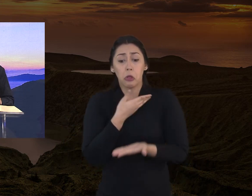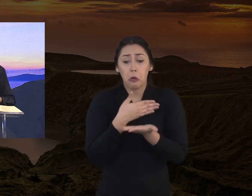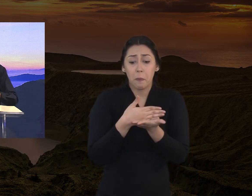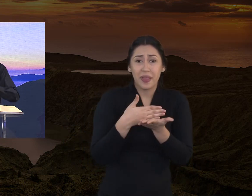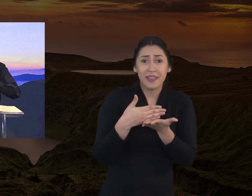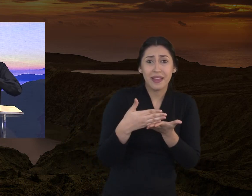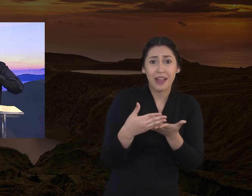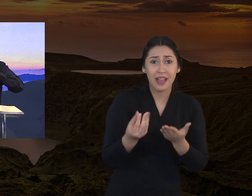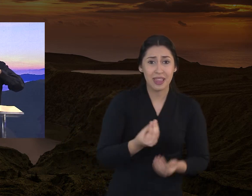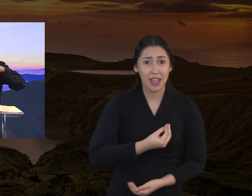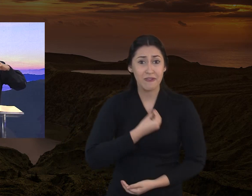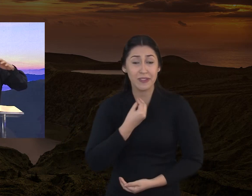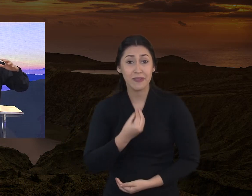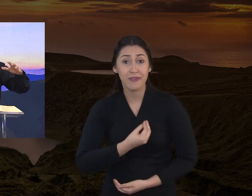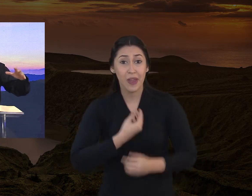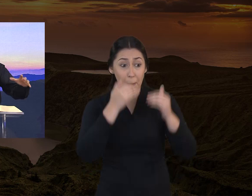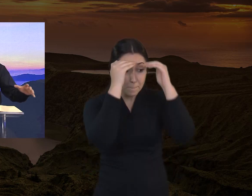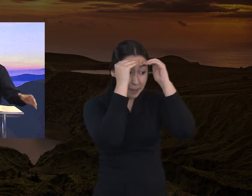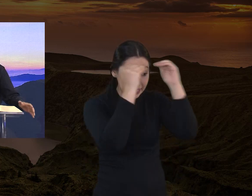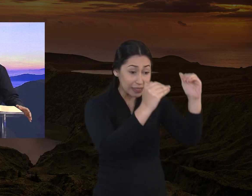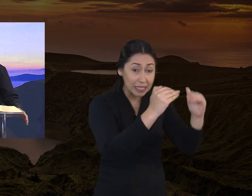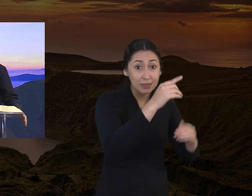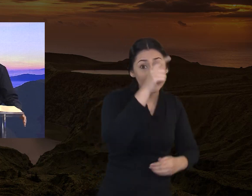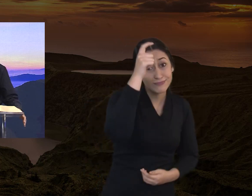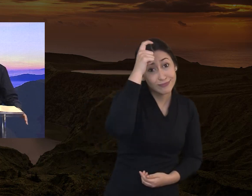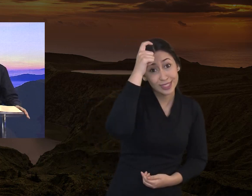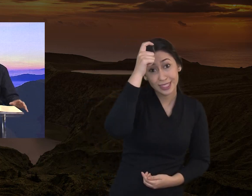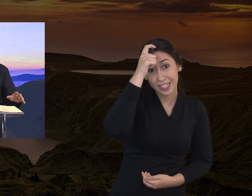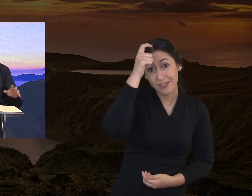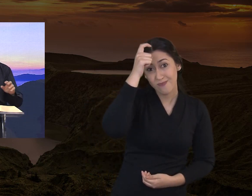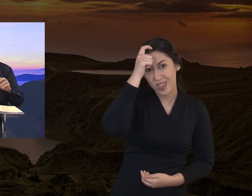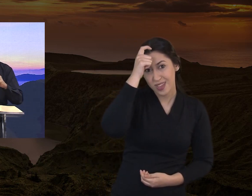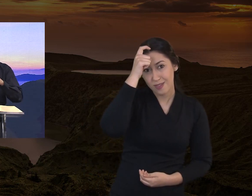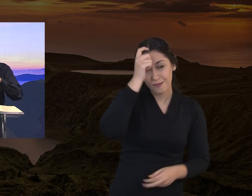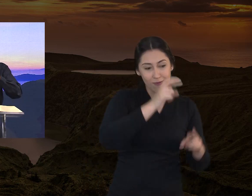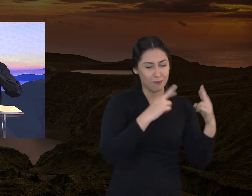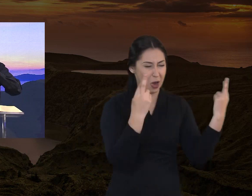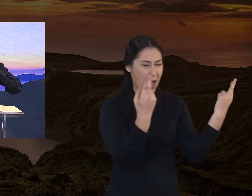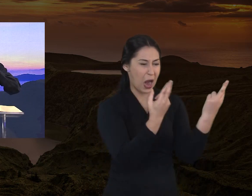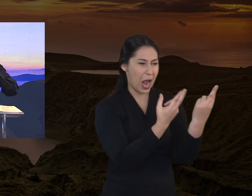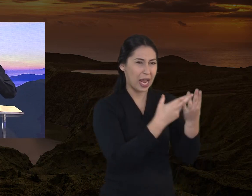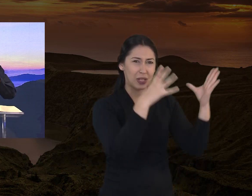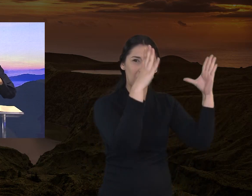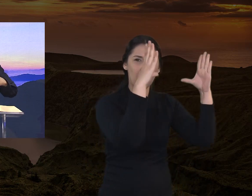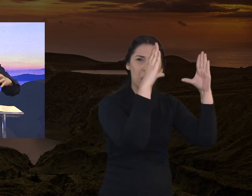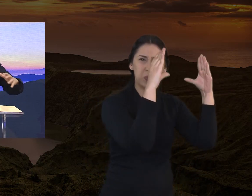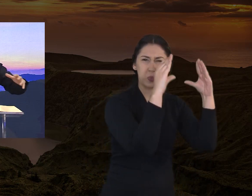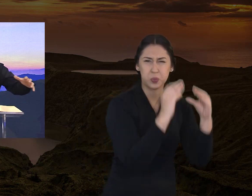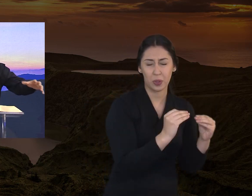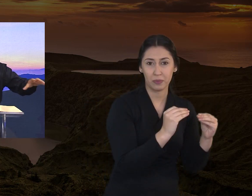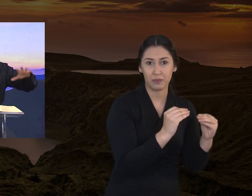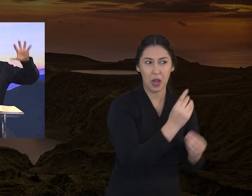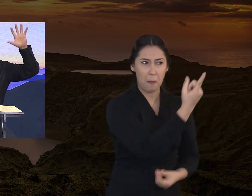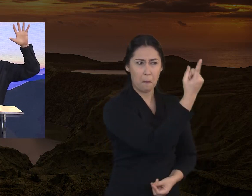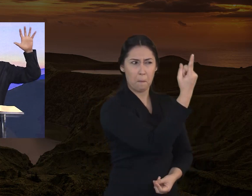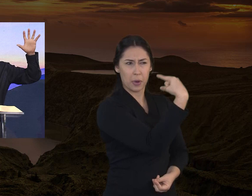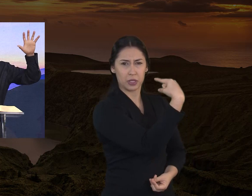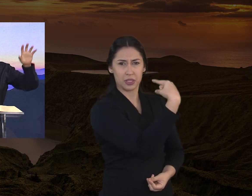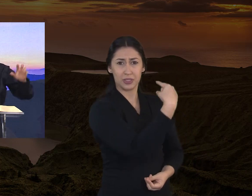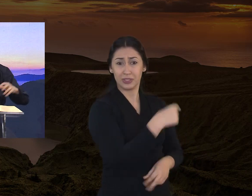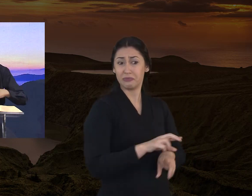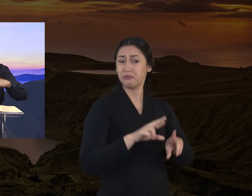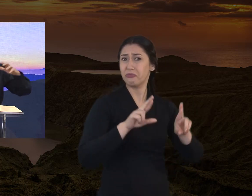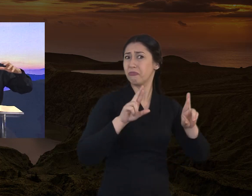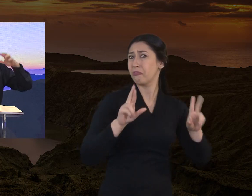a viver debaixo do império das trevas. Nós passamos a viver debaixo de uma outra autoridade, não a autoridade